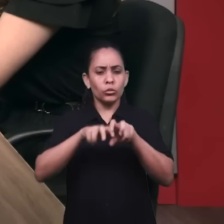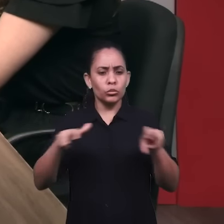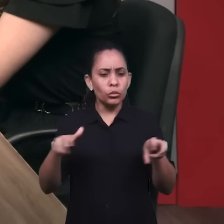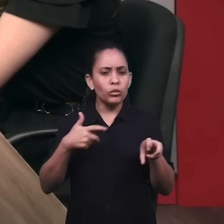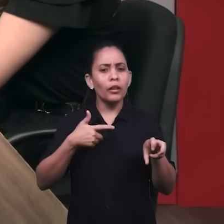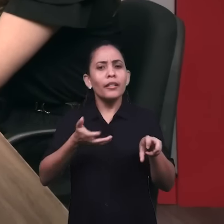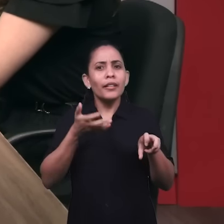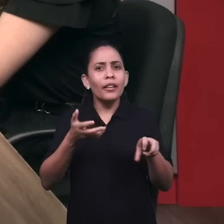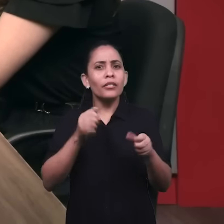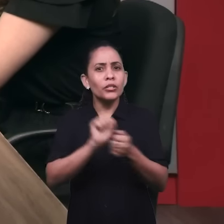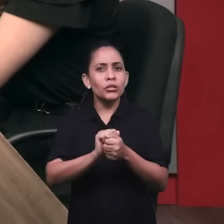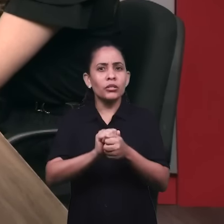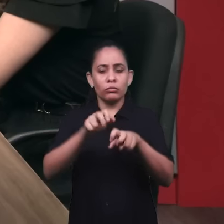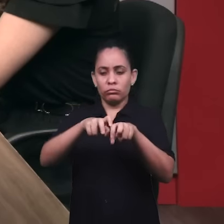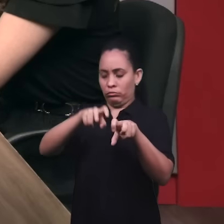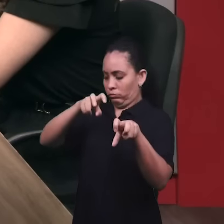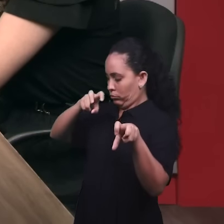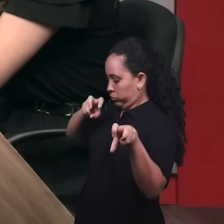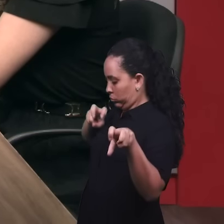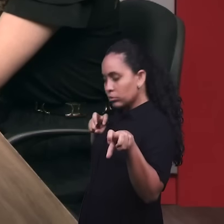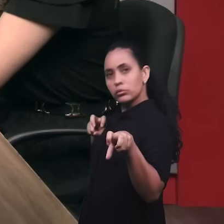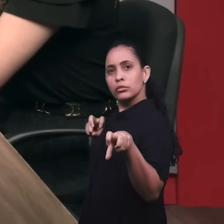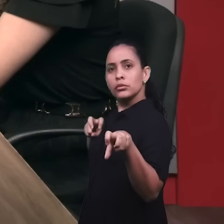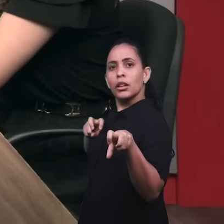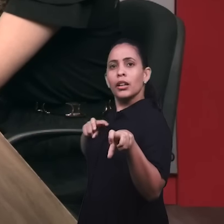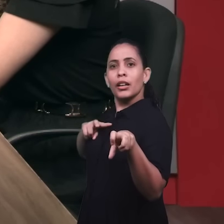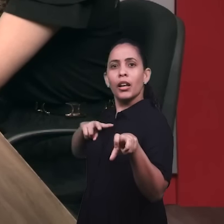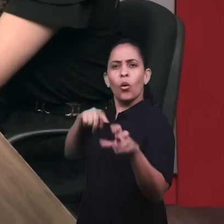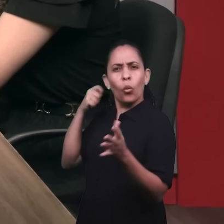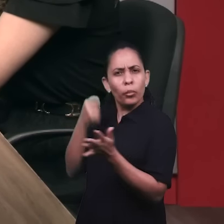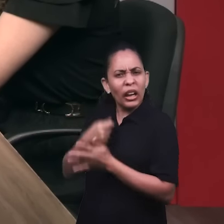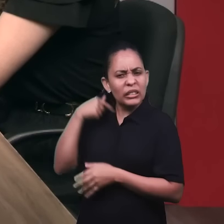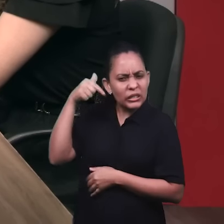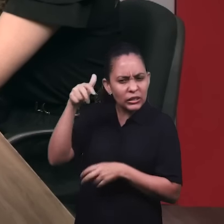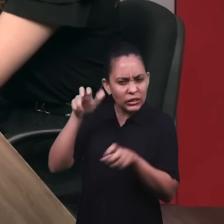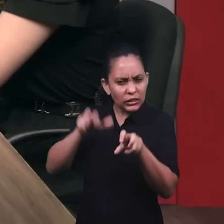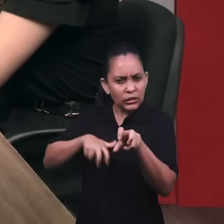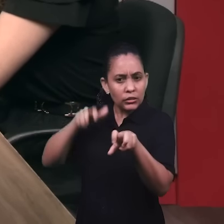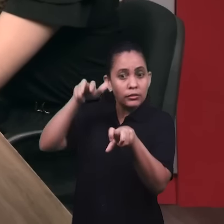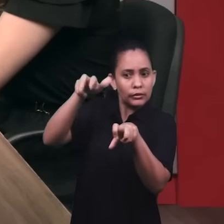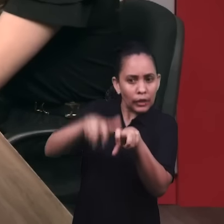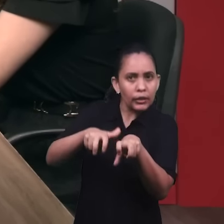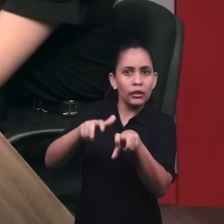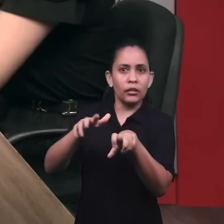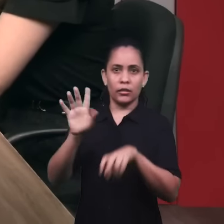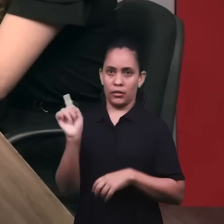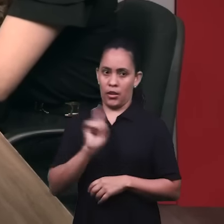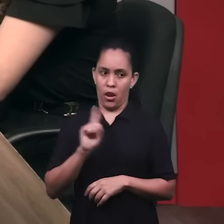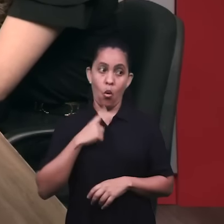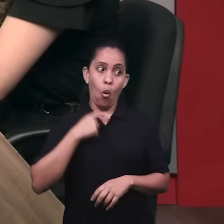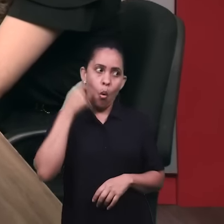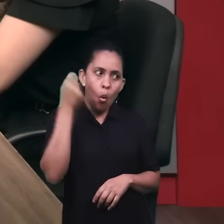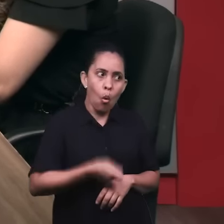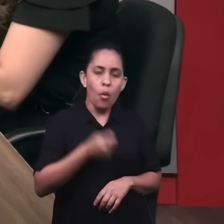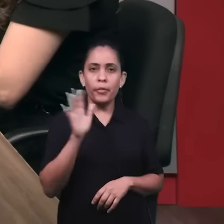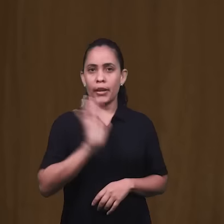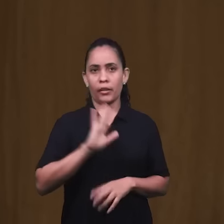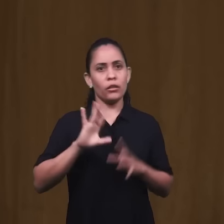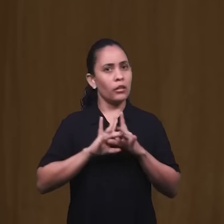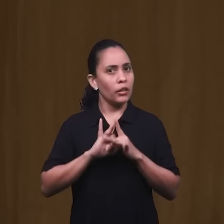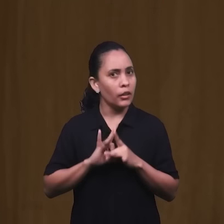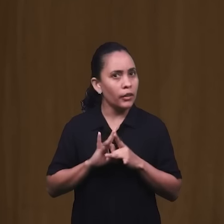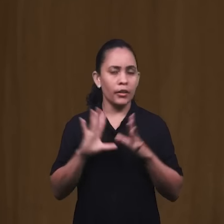surdo, ele quer ficar mais lá para trás. Ele é obrigado a estar lá na frente? Obrigado não é, ele tem que estar, né,